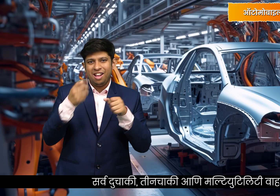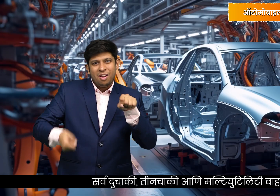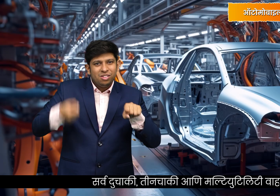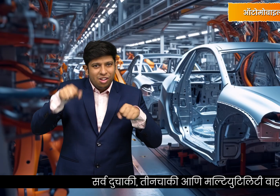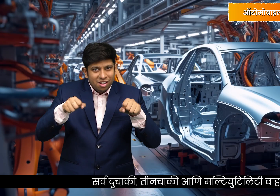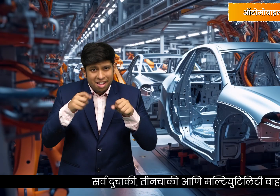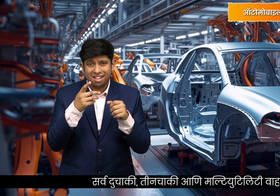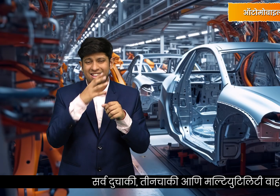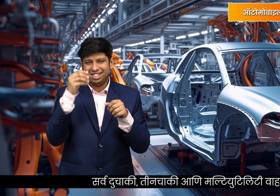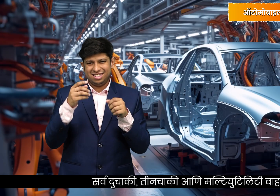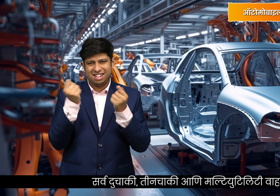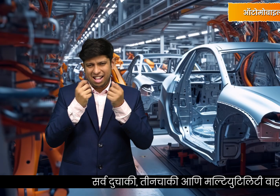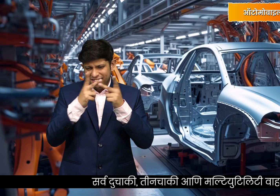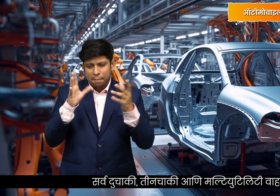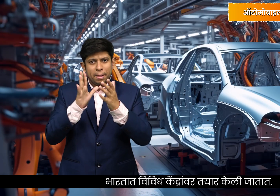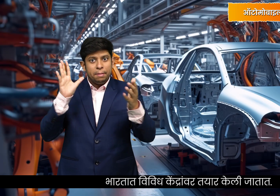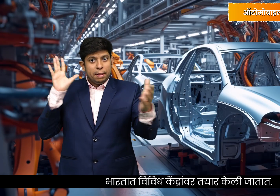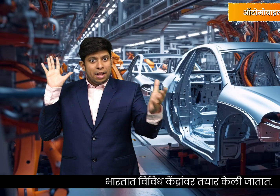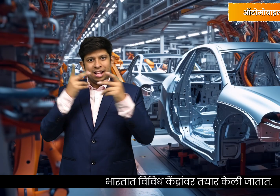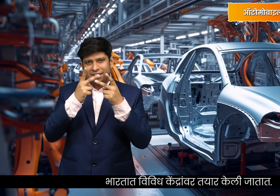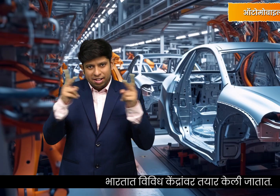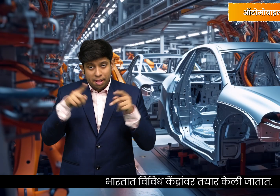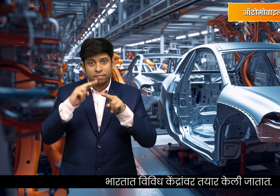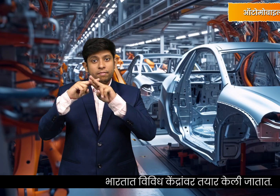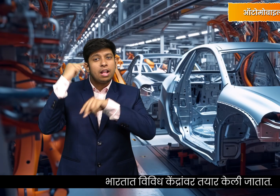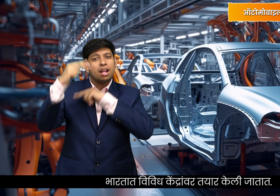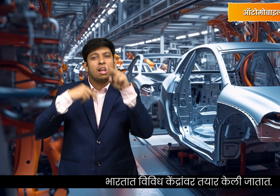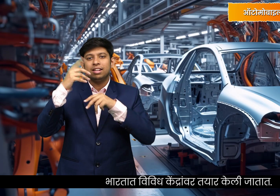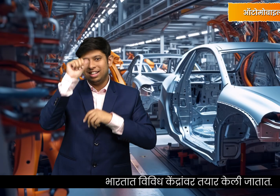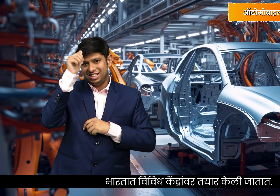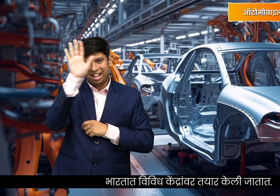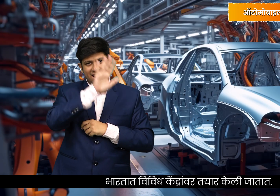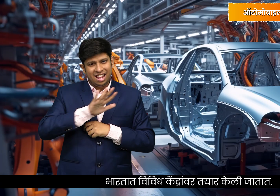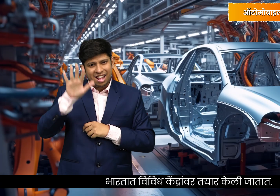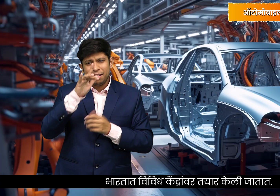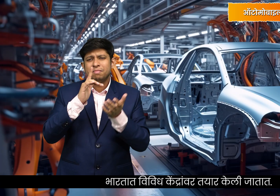आणि मल्टी युटिलिटी वाहने भारतात विविध केंद्रांवर तयार केली जातात.